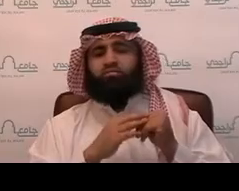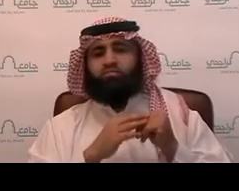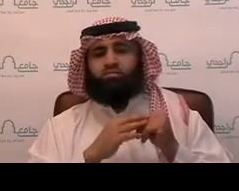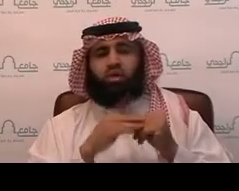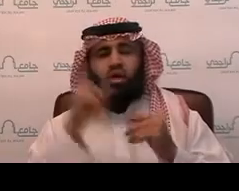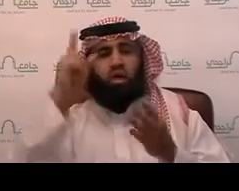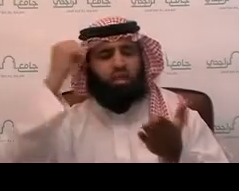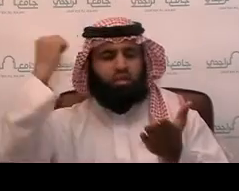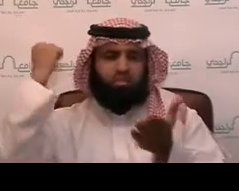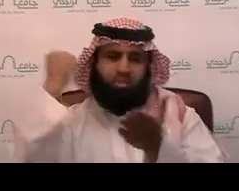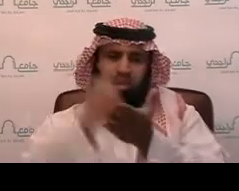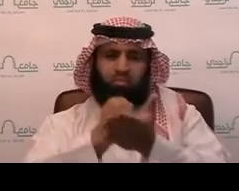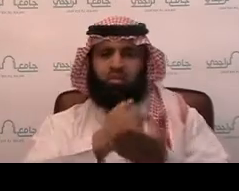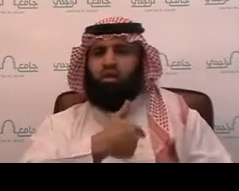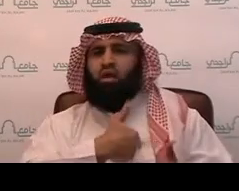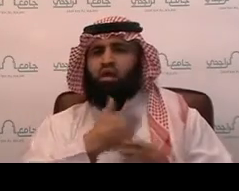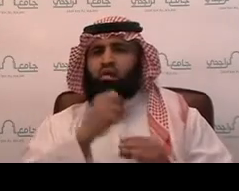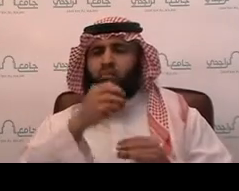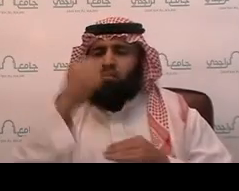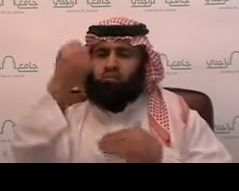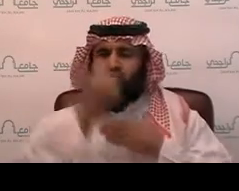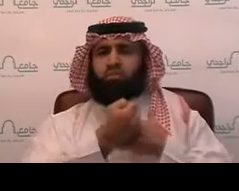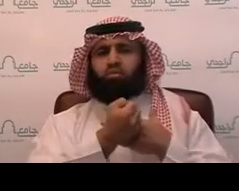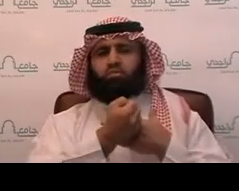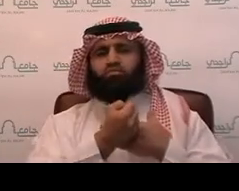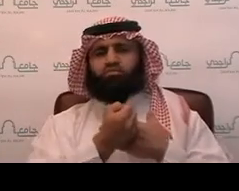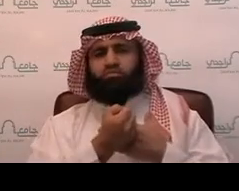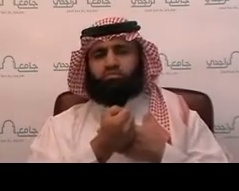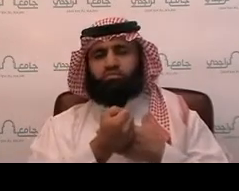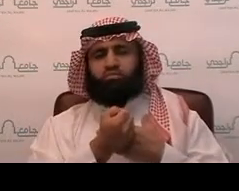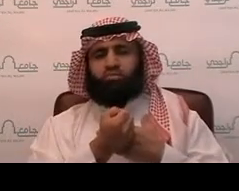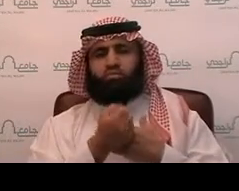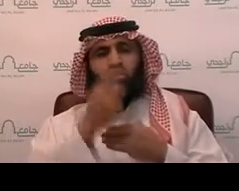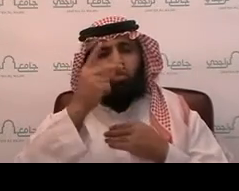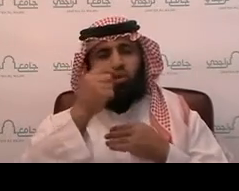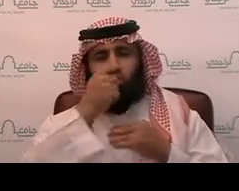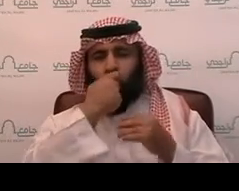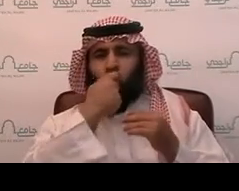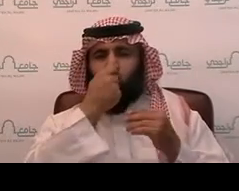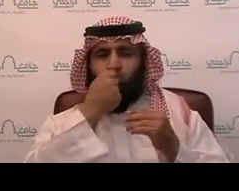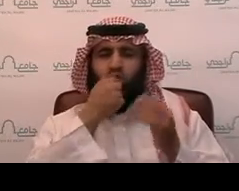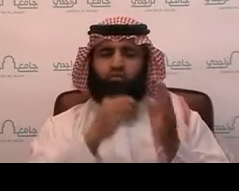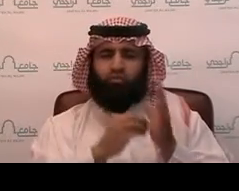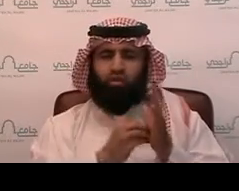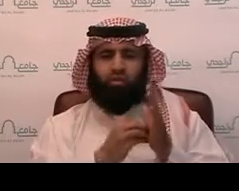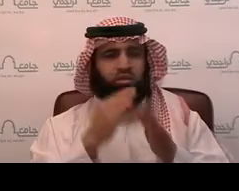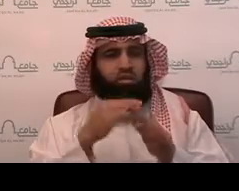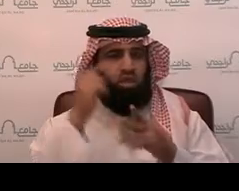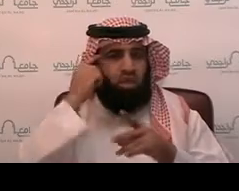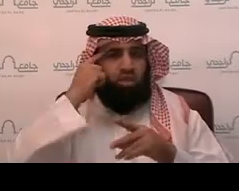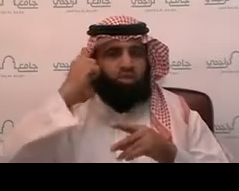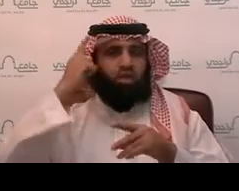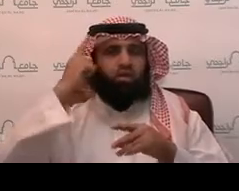على قلوبهم فهم لا يسمعون. وقال جل وعلا: إن في ذلك لذكرى لمن كان له